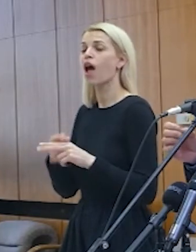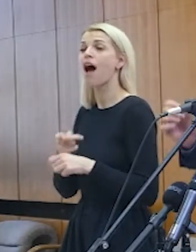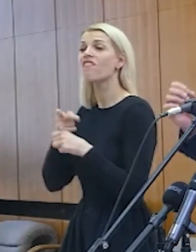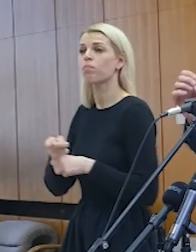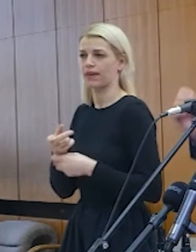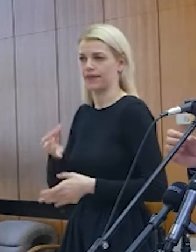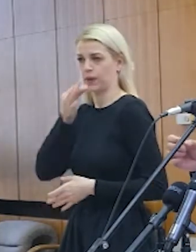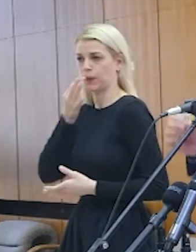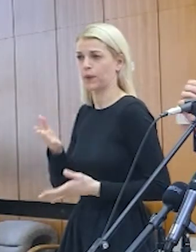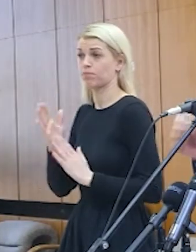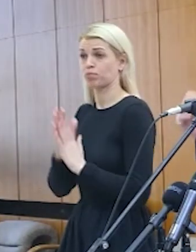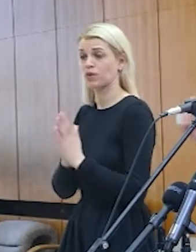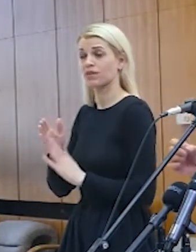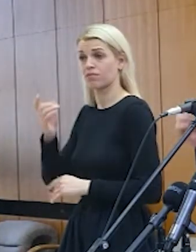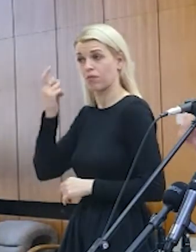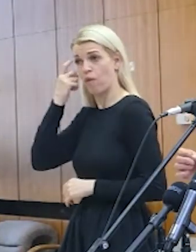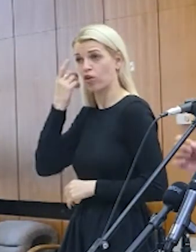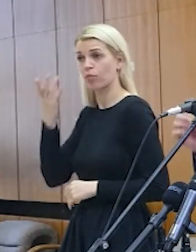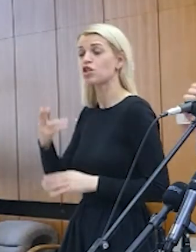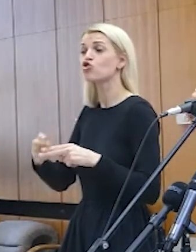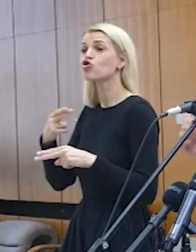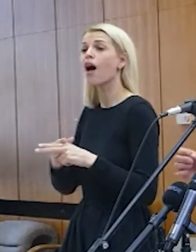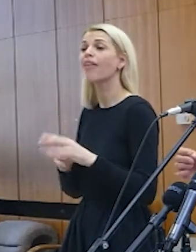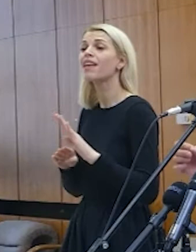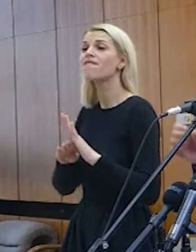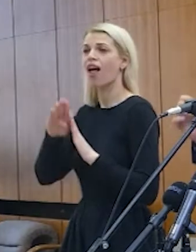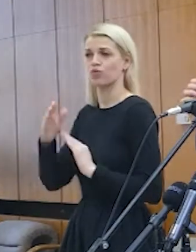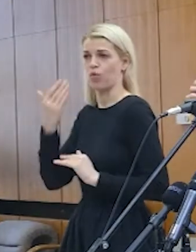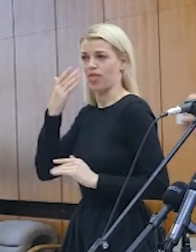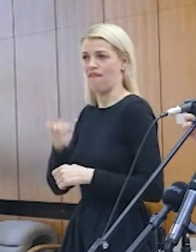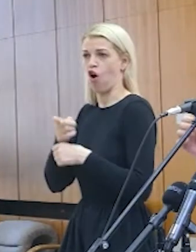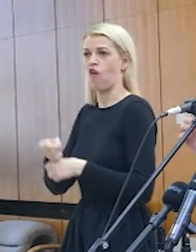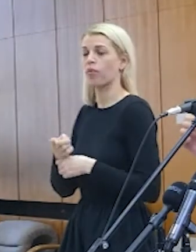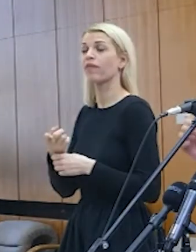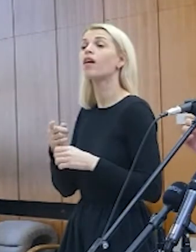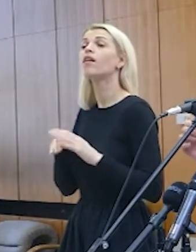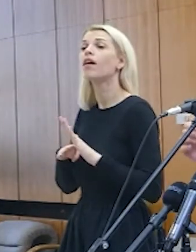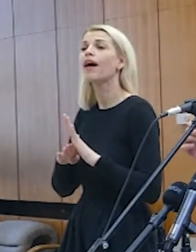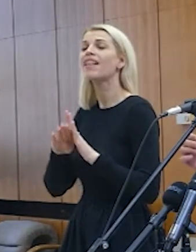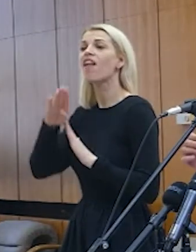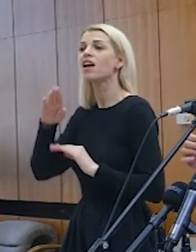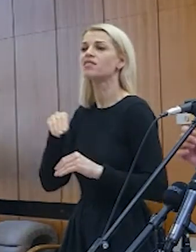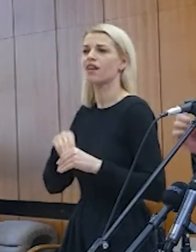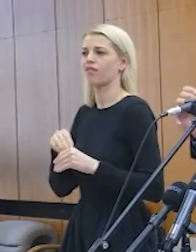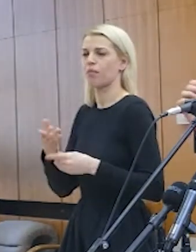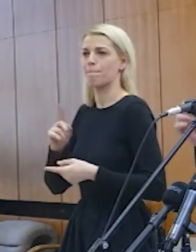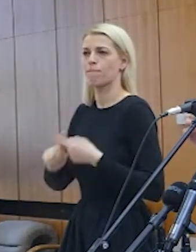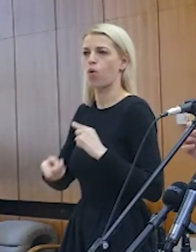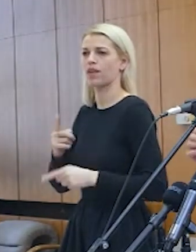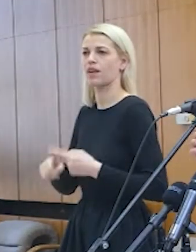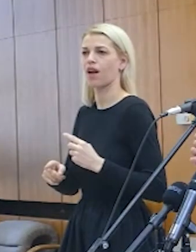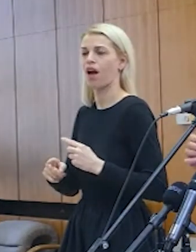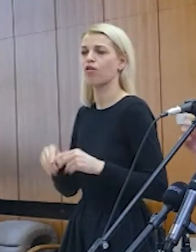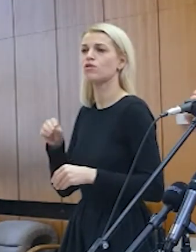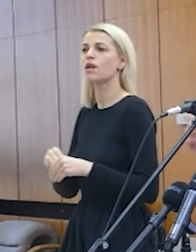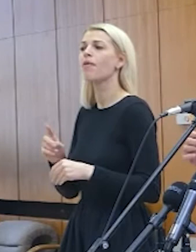pekne uvedomte, štát nevie infláciu ovplyvniť. Inflácia je výsledok monetárnej politiky. Kto